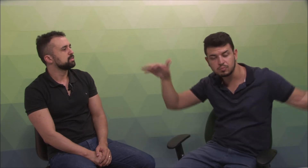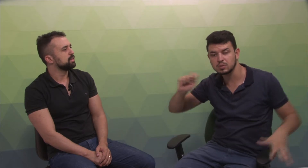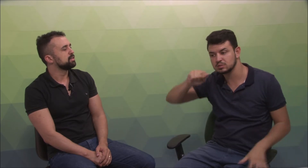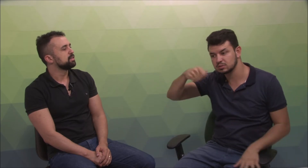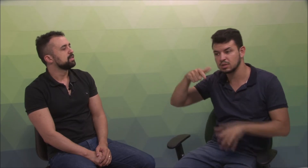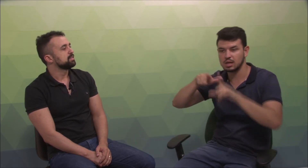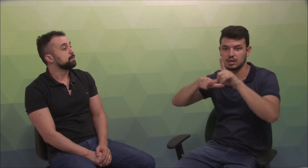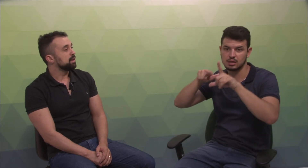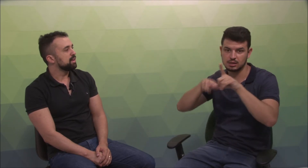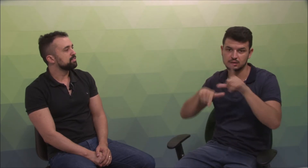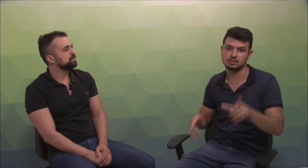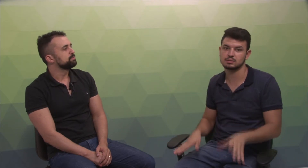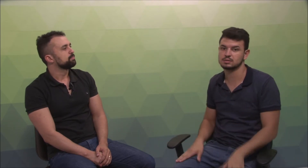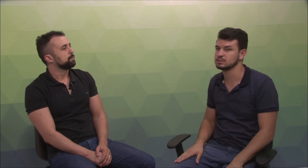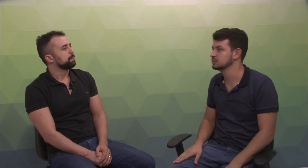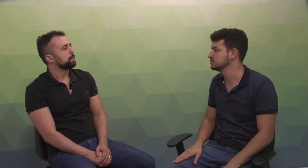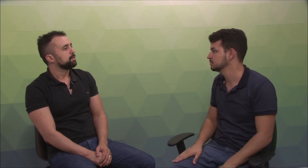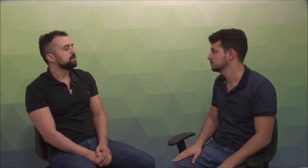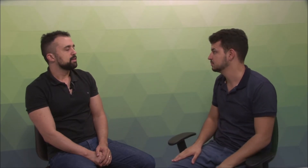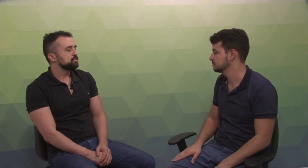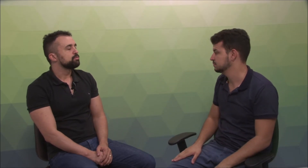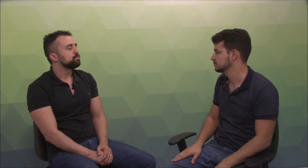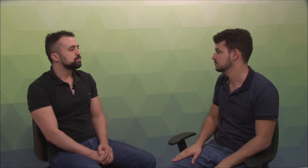né, da palavra e aí difunde.